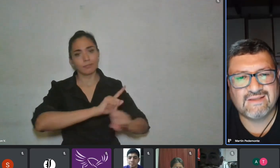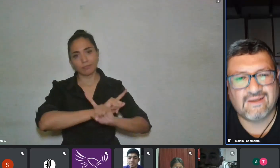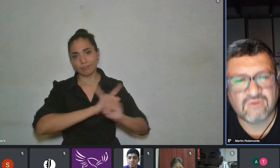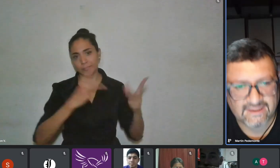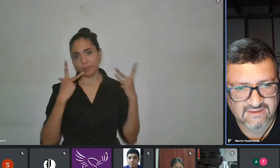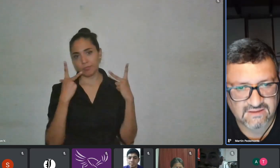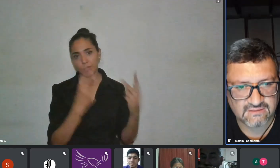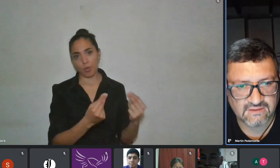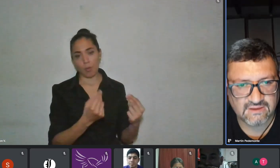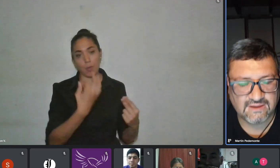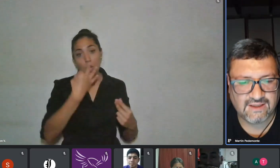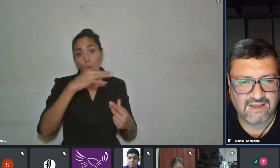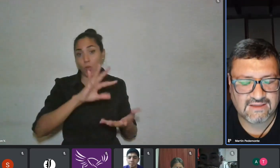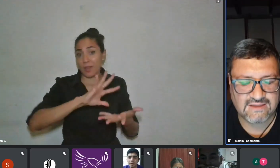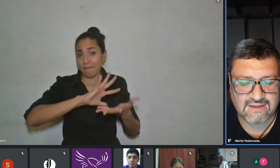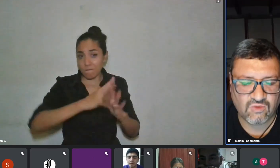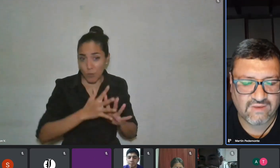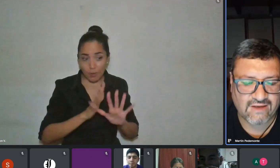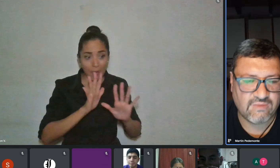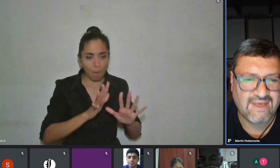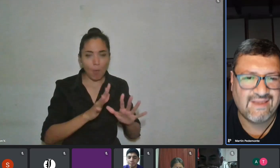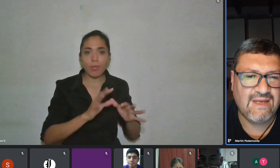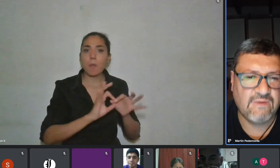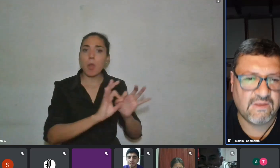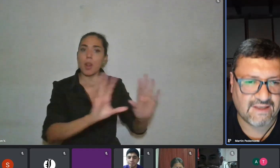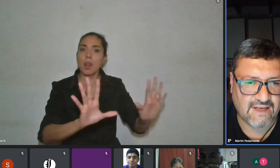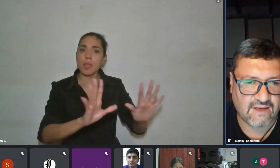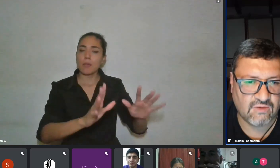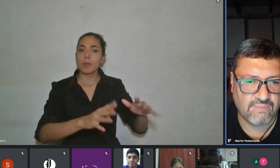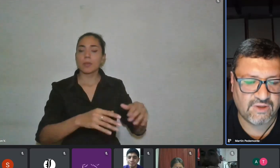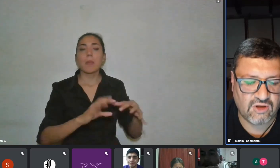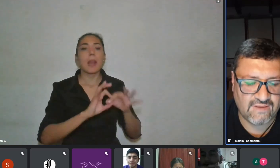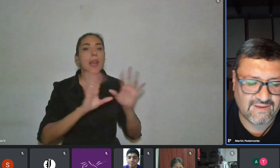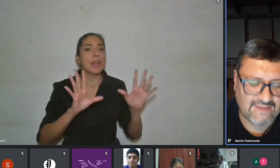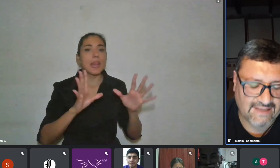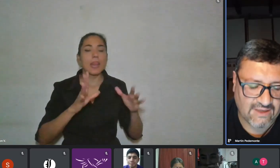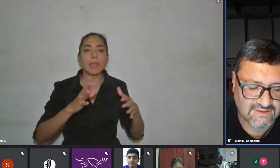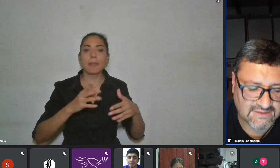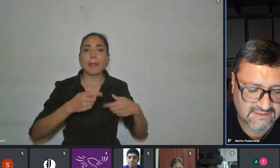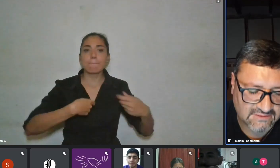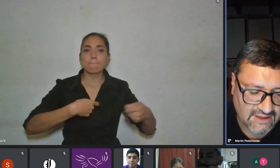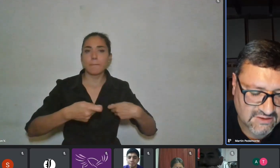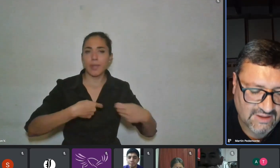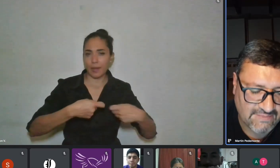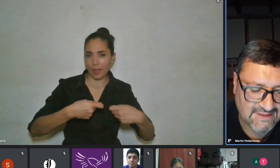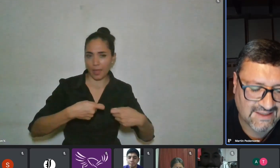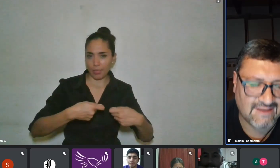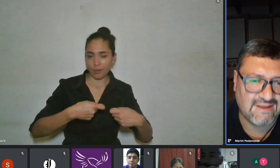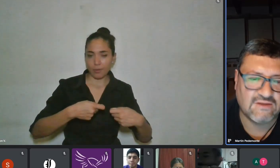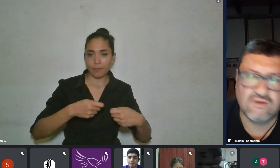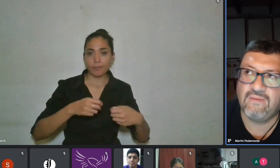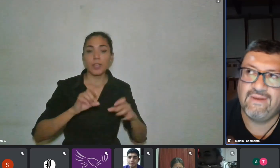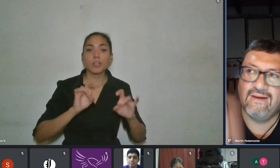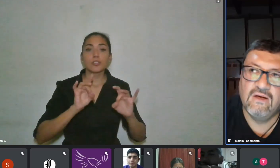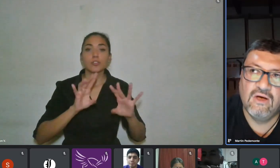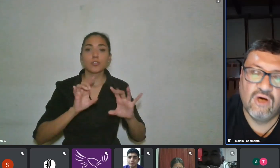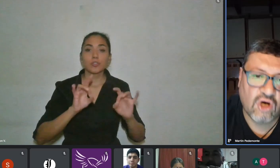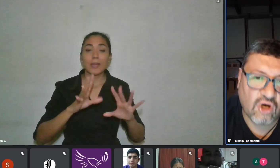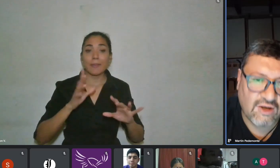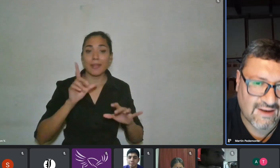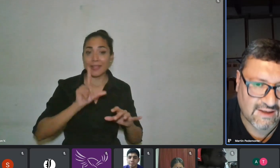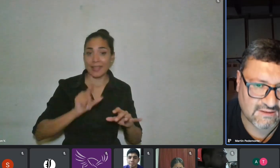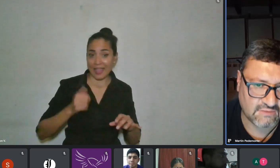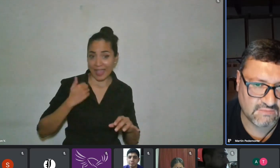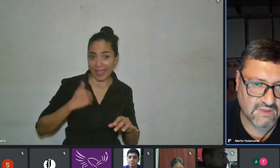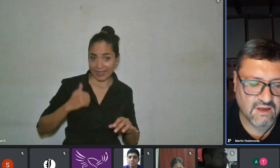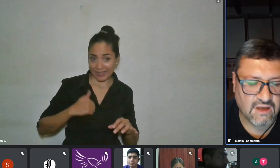pueden desarrollarse. Es decir, una economía de libre mercado, pero no libre mercado solamente Argentina, sino también